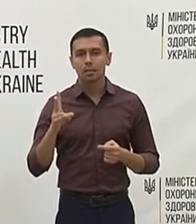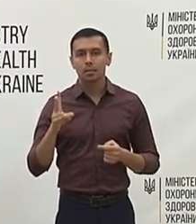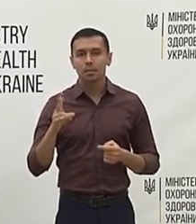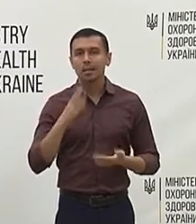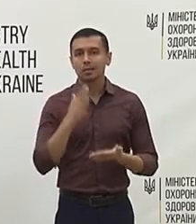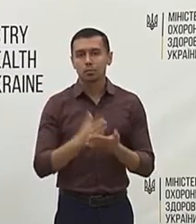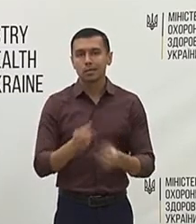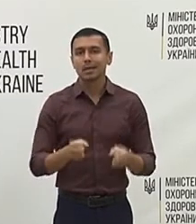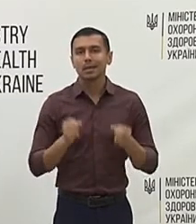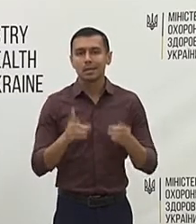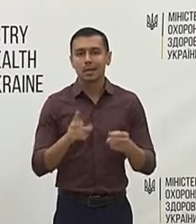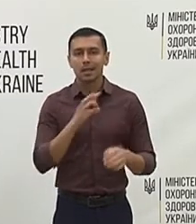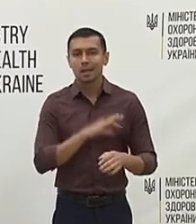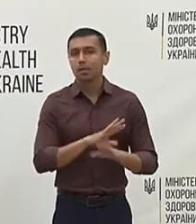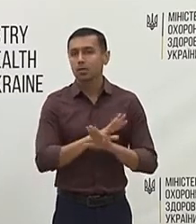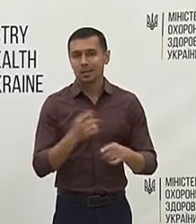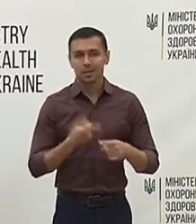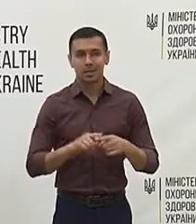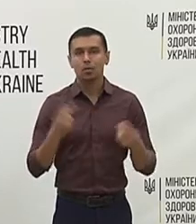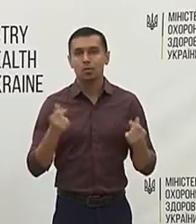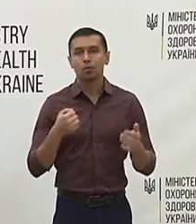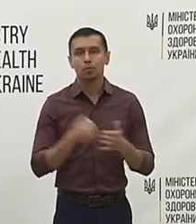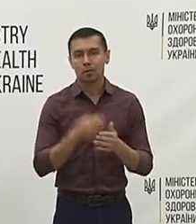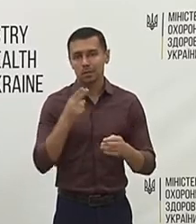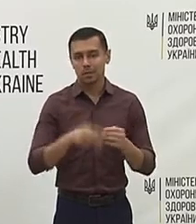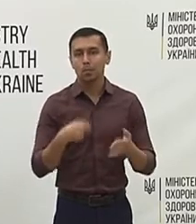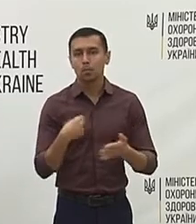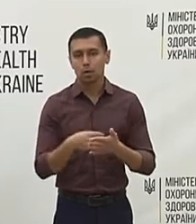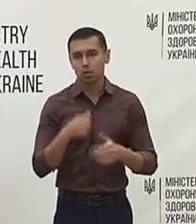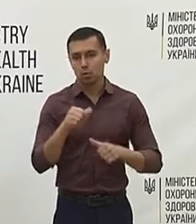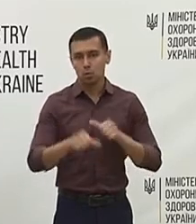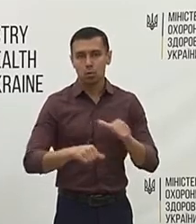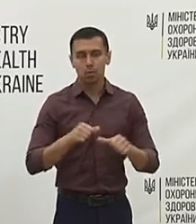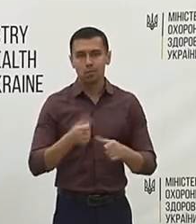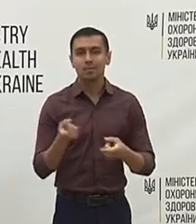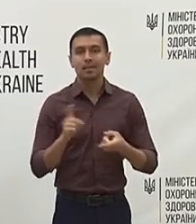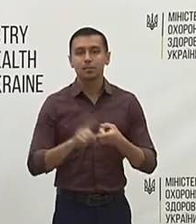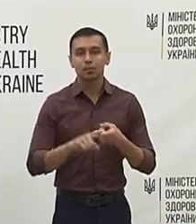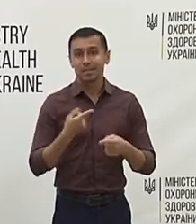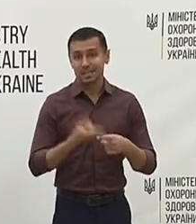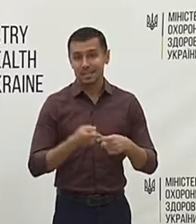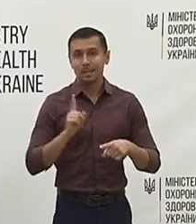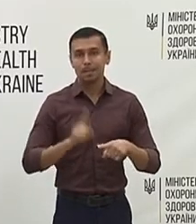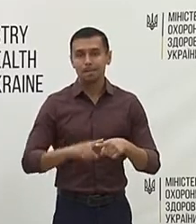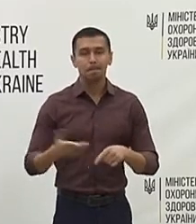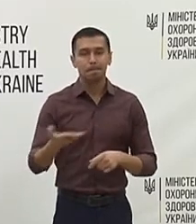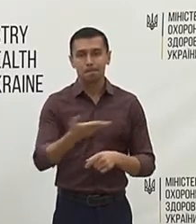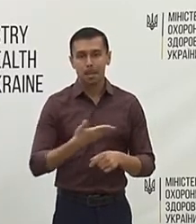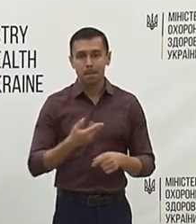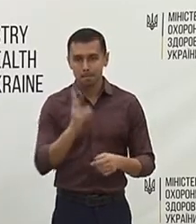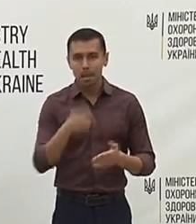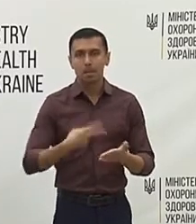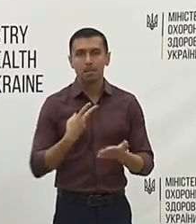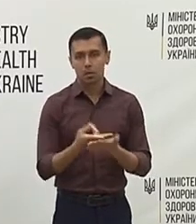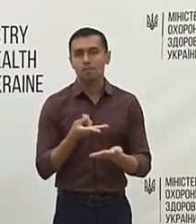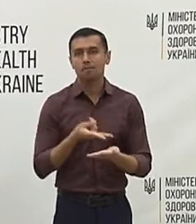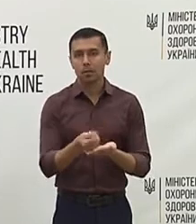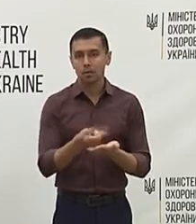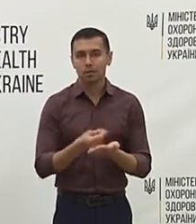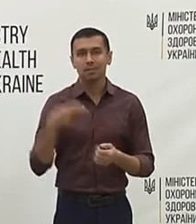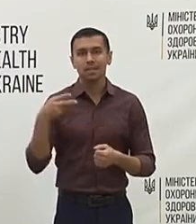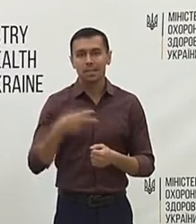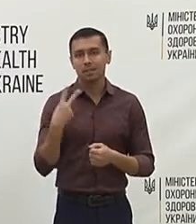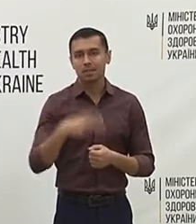і існують ризики невикористання цих коштів до кінця бюджетного року. У зв'язку із цим ми передбачили фінансування